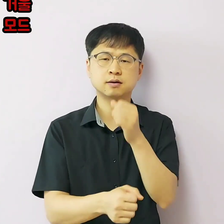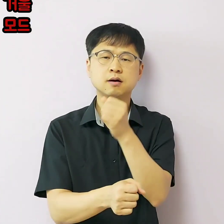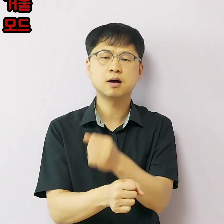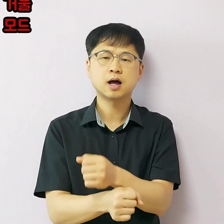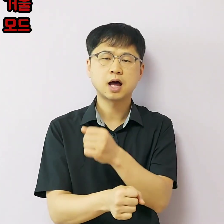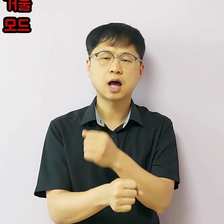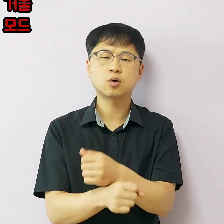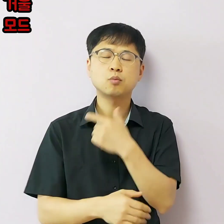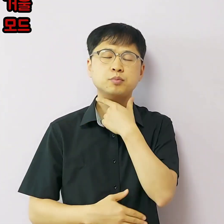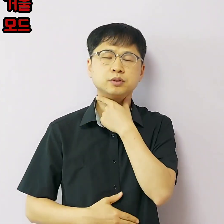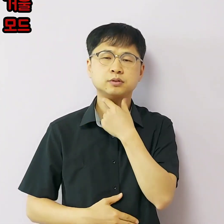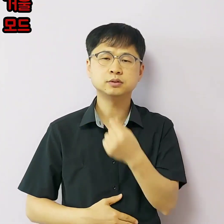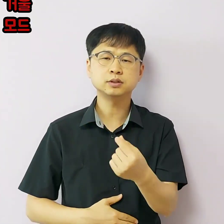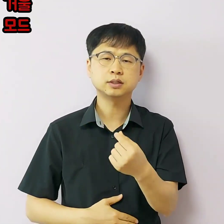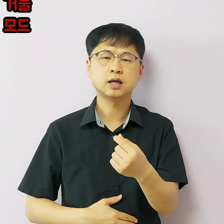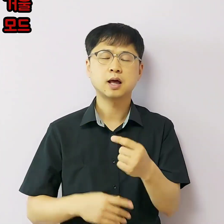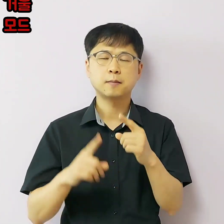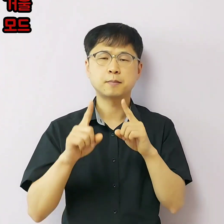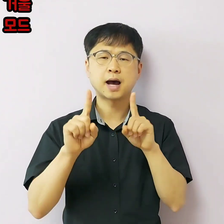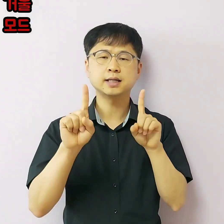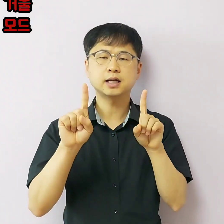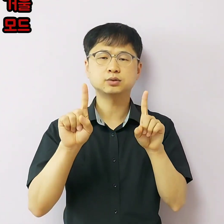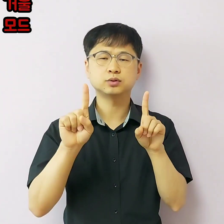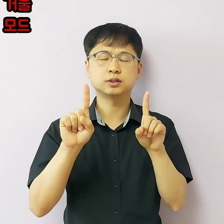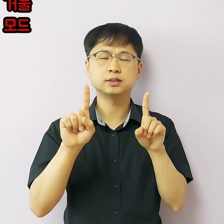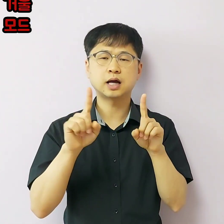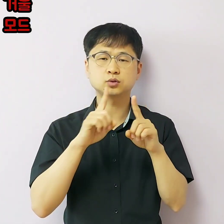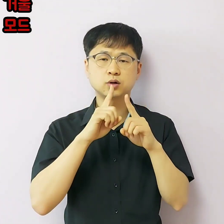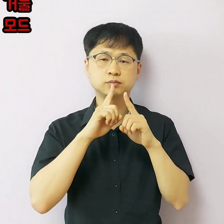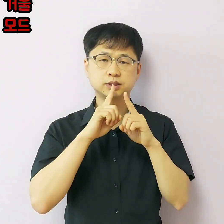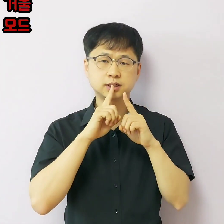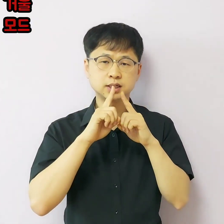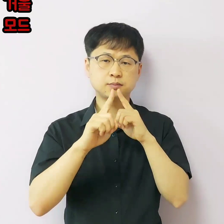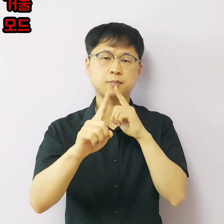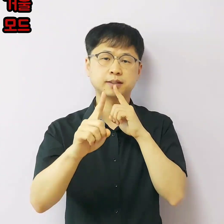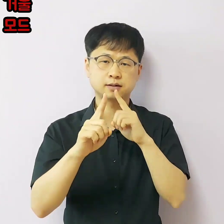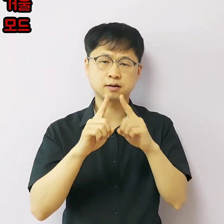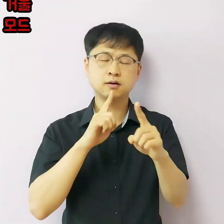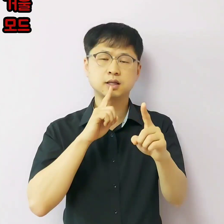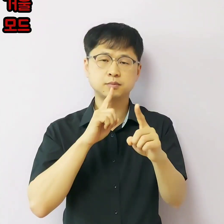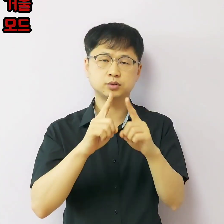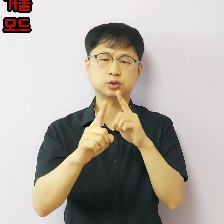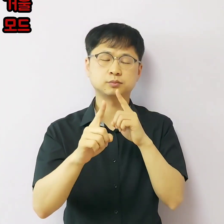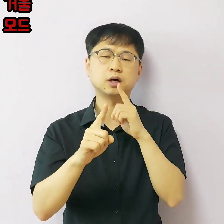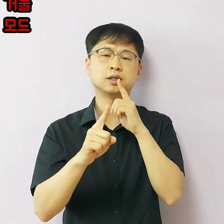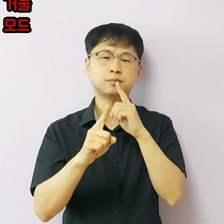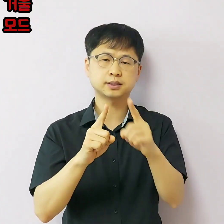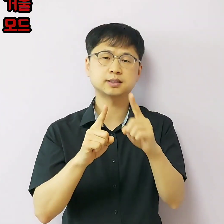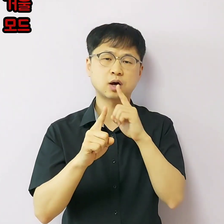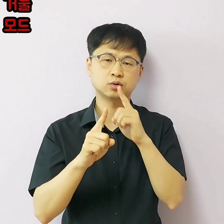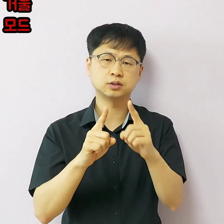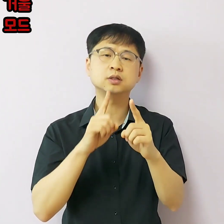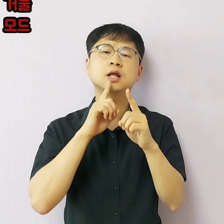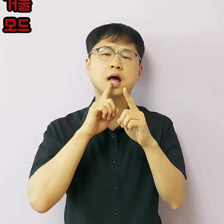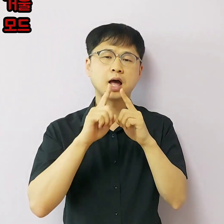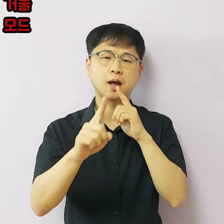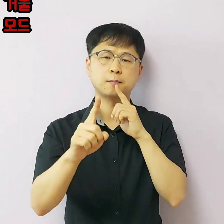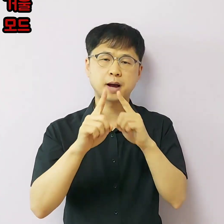그래서 하고픈 말이란 수어는 양손 검지를 입 앞에서 내밀어 주시면 입에서 나오는